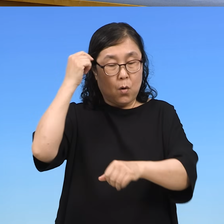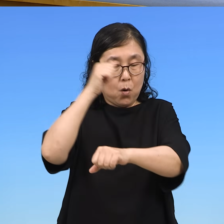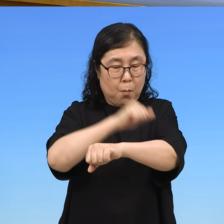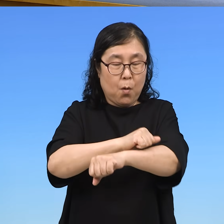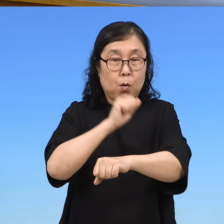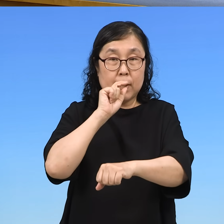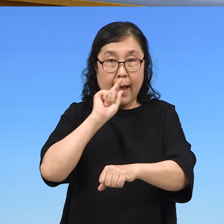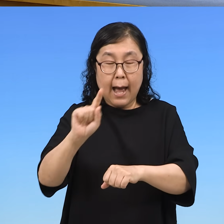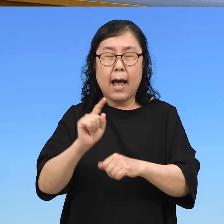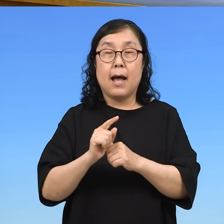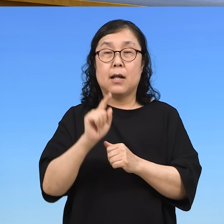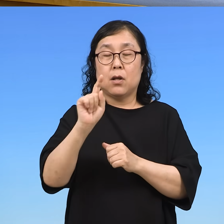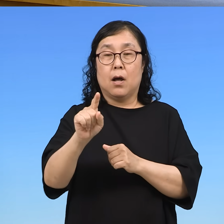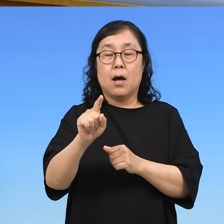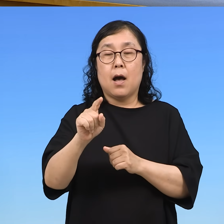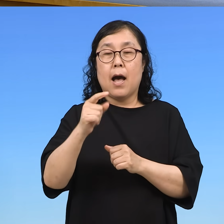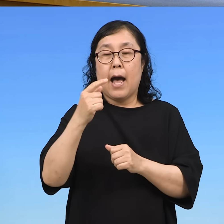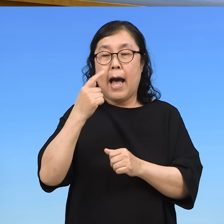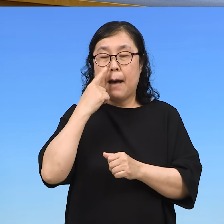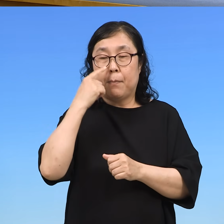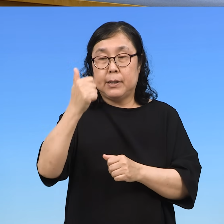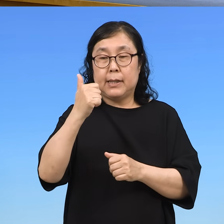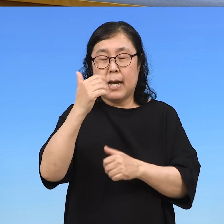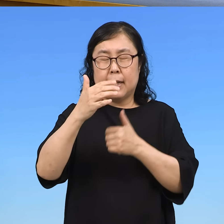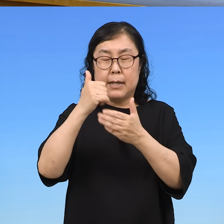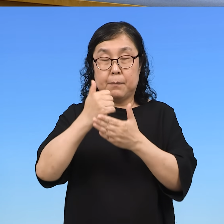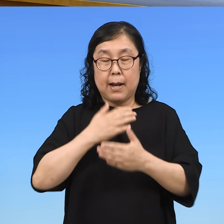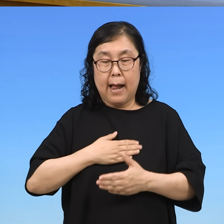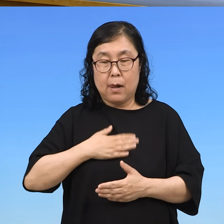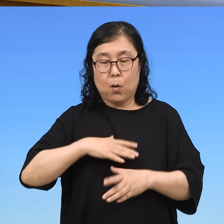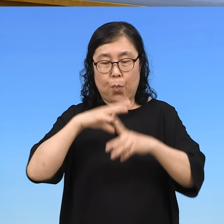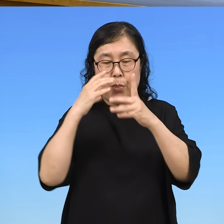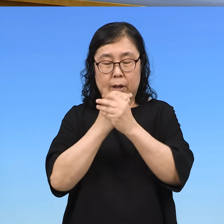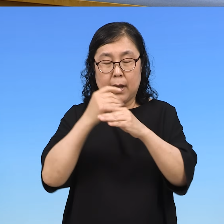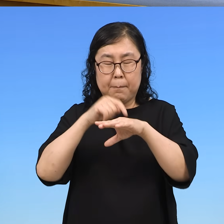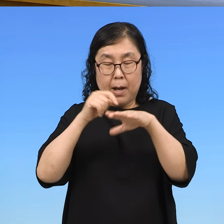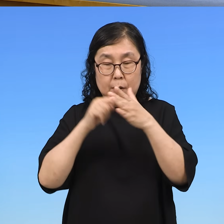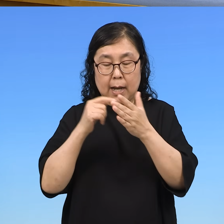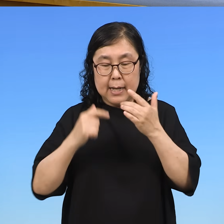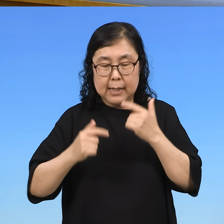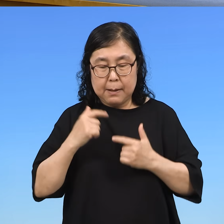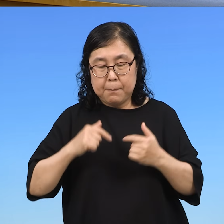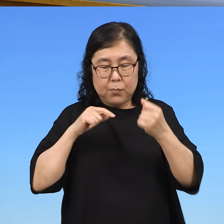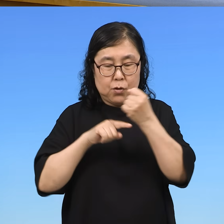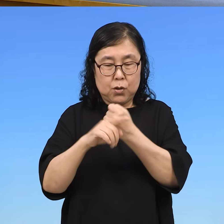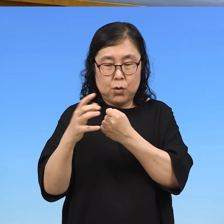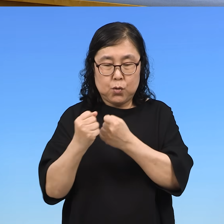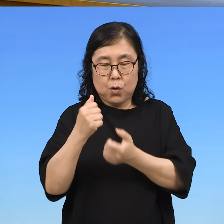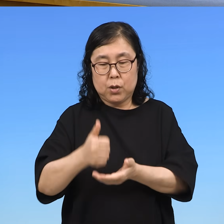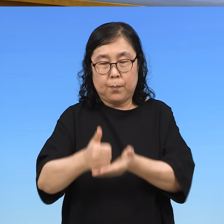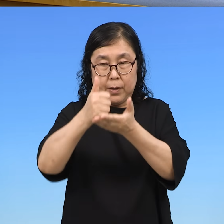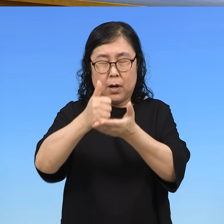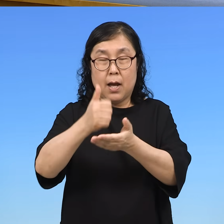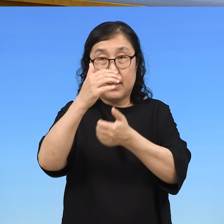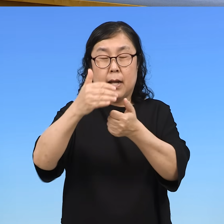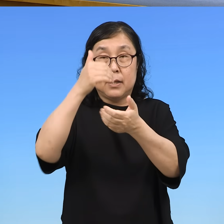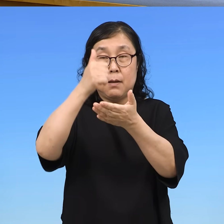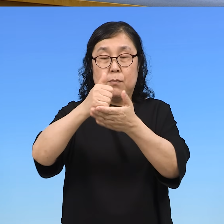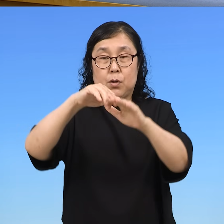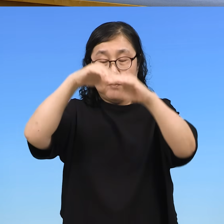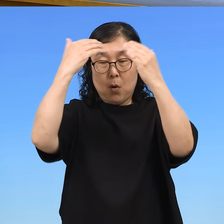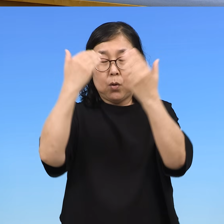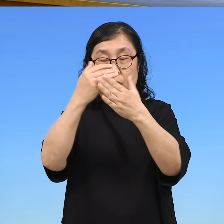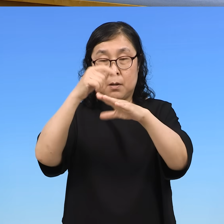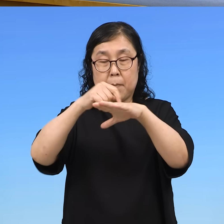내 아들 솔로몬아, 너는 내 아버지의 하나님을 알고 온전한 마음과 기쁜 뜻으로 섬길지어다.